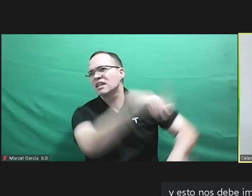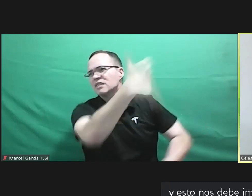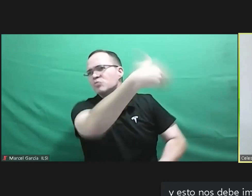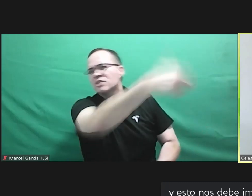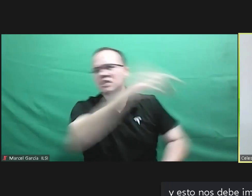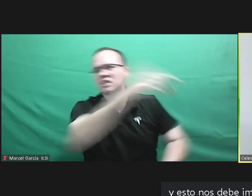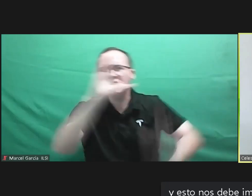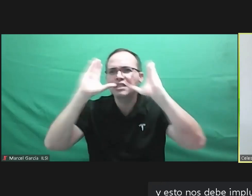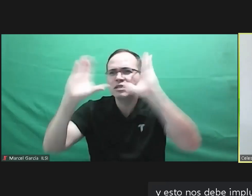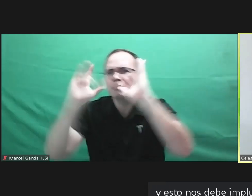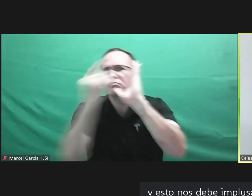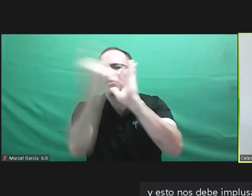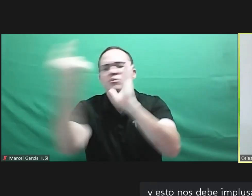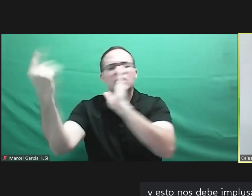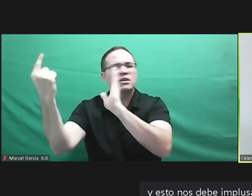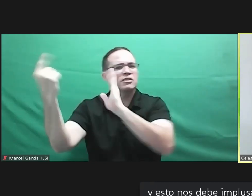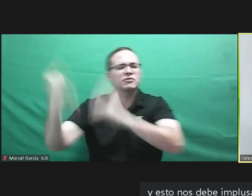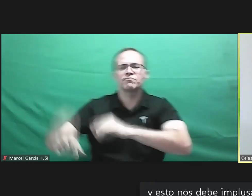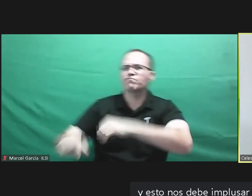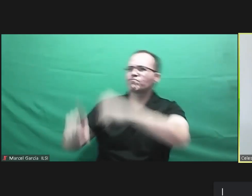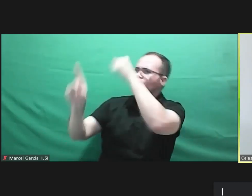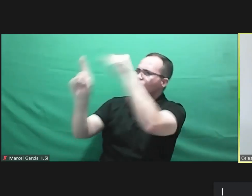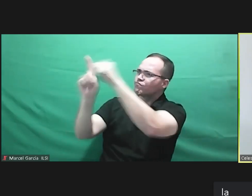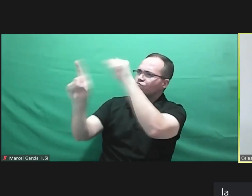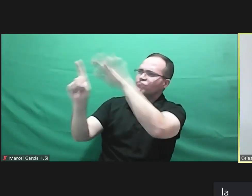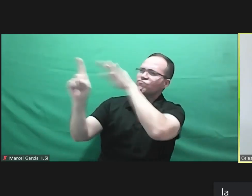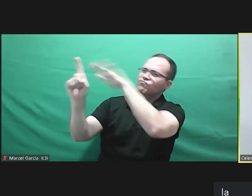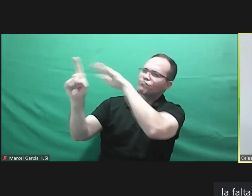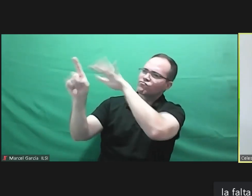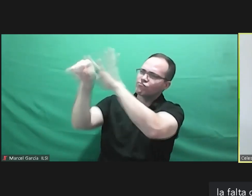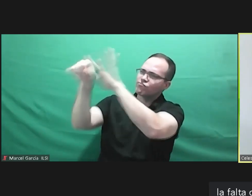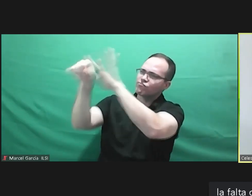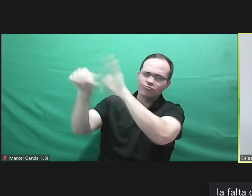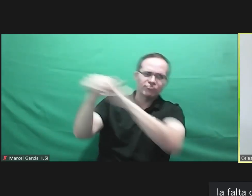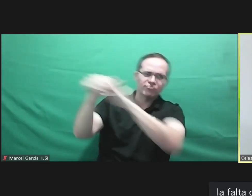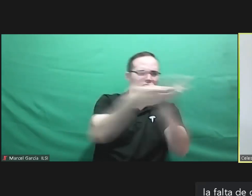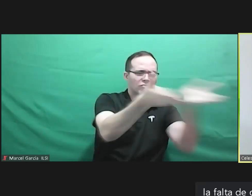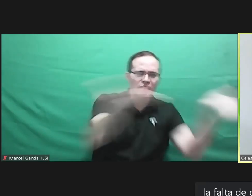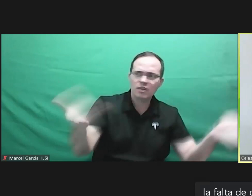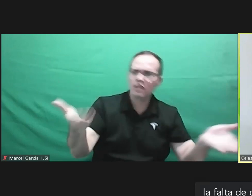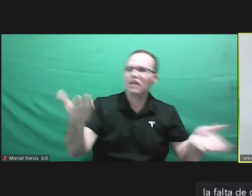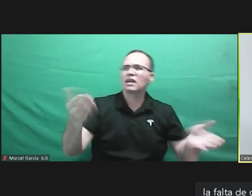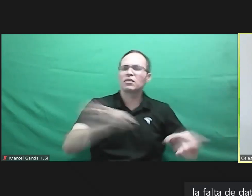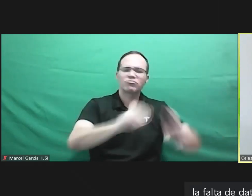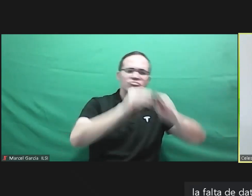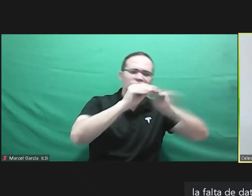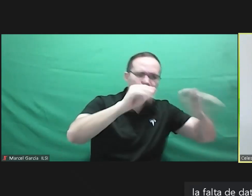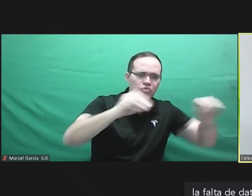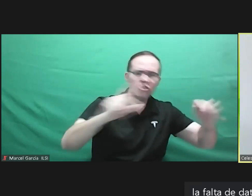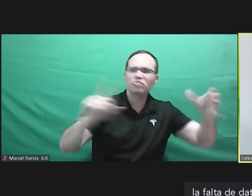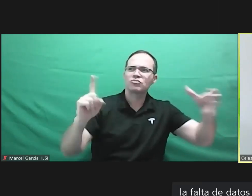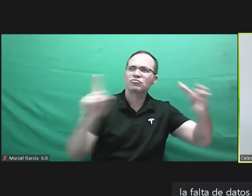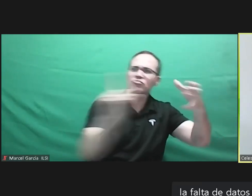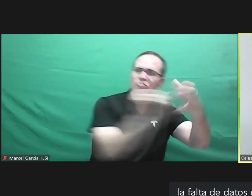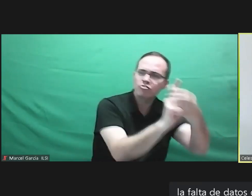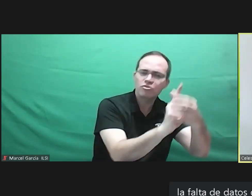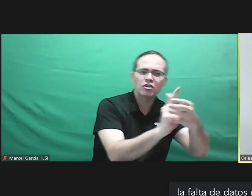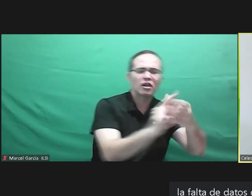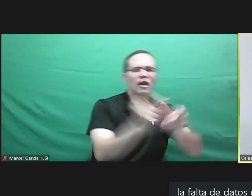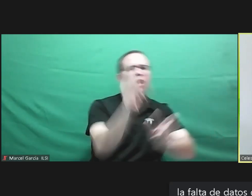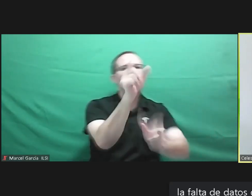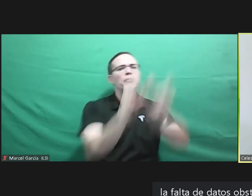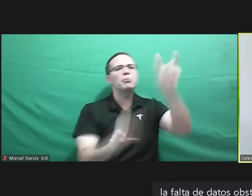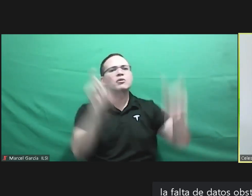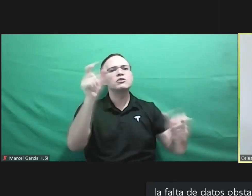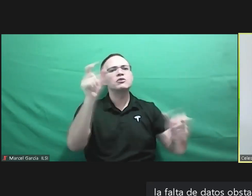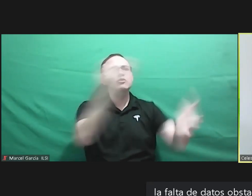puramente teórico. La falta de datos obstaculiza la realización del derecho a la educación inclusiva, invisibiliza a las personas con discapacidad frente a los